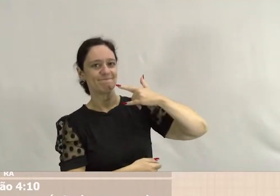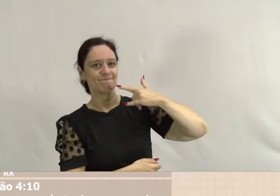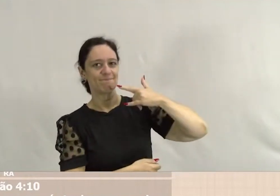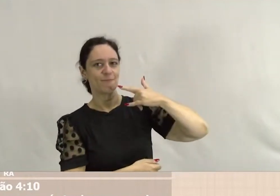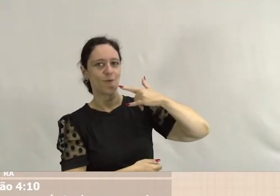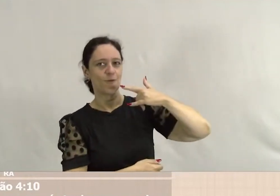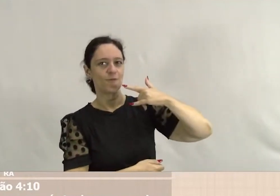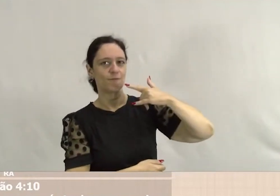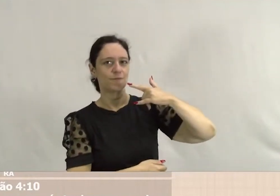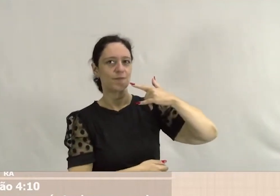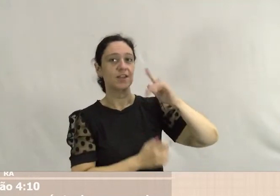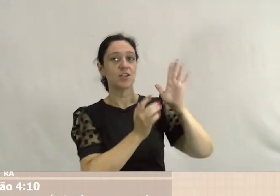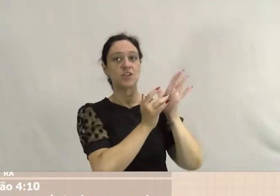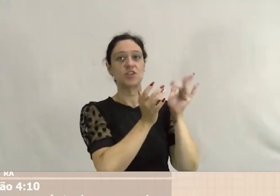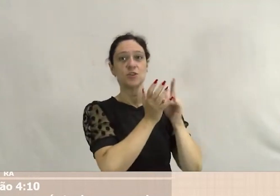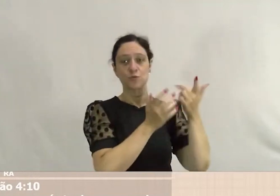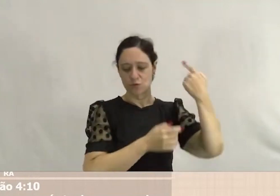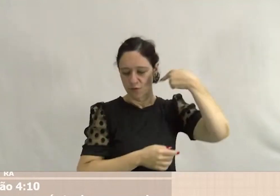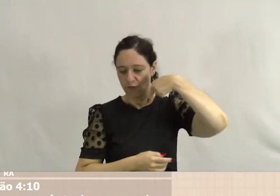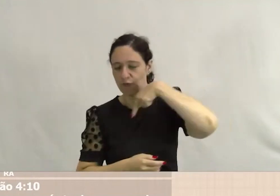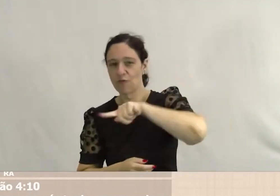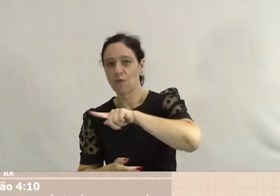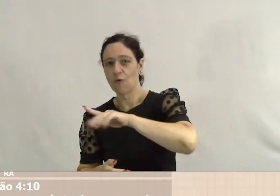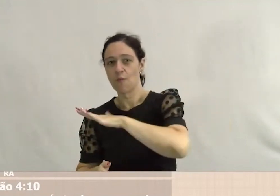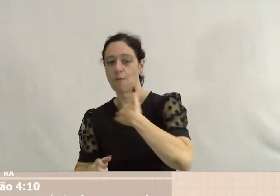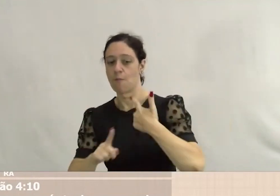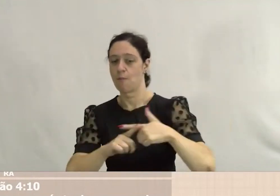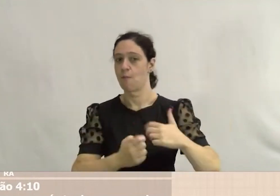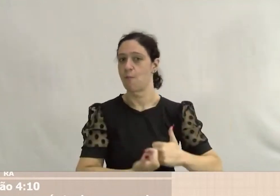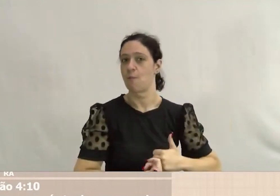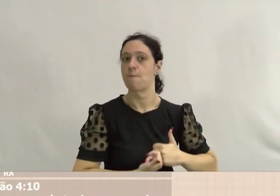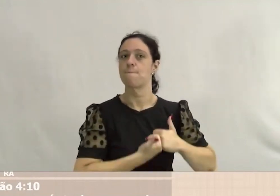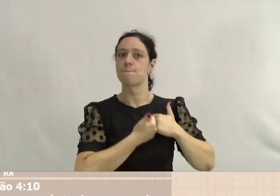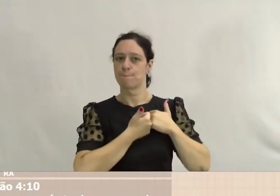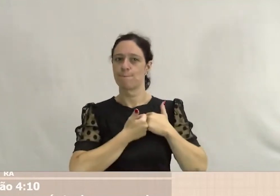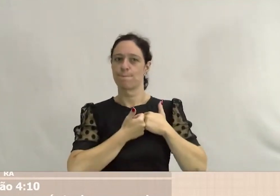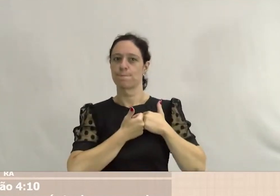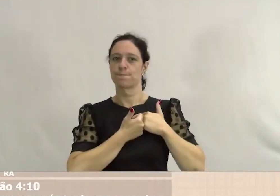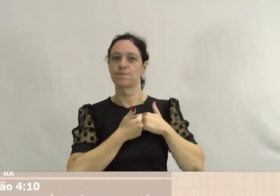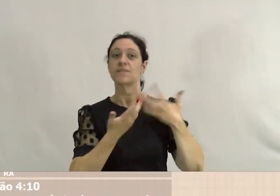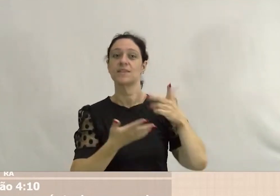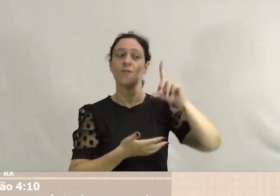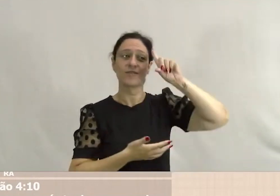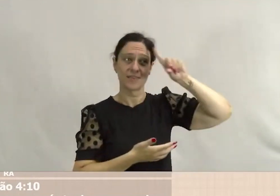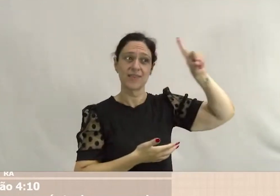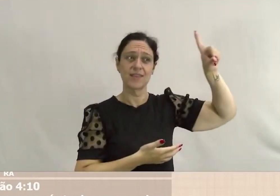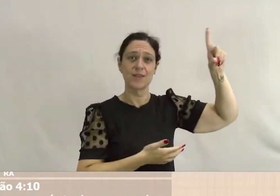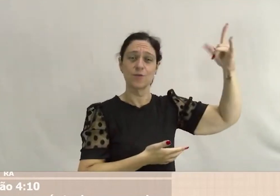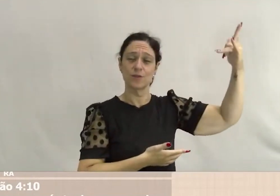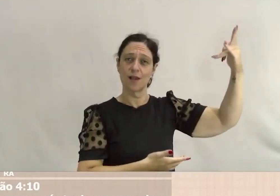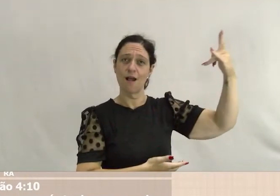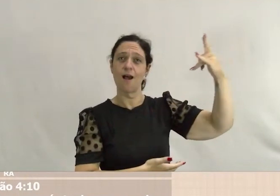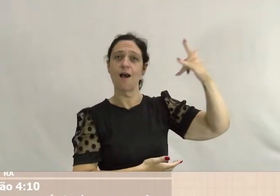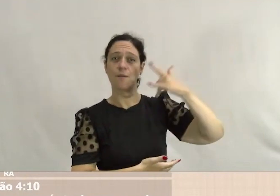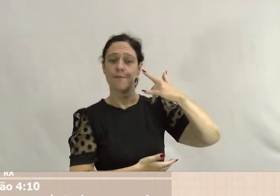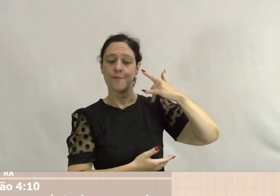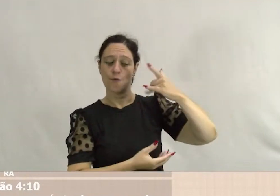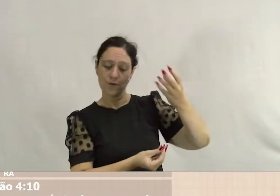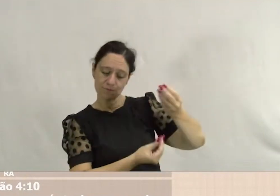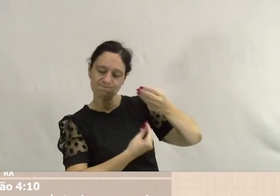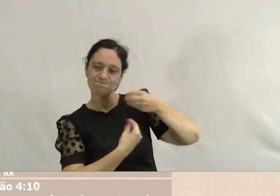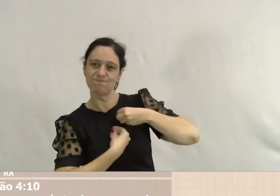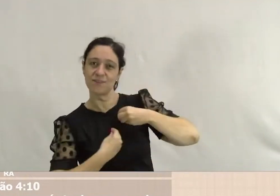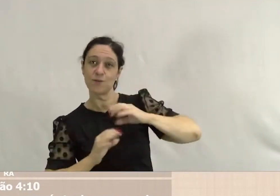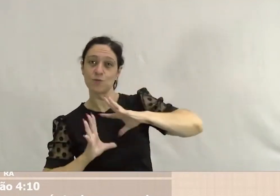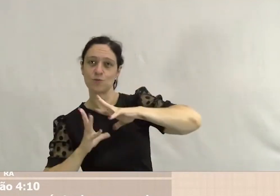pecados. O amor de Deus, irmãos, é que nos providenciou tudo que nós necessitamos para Deus poder fazer a